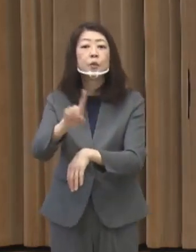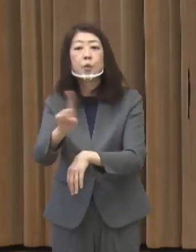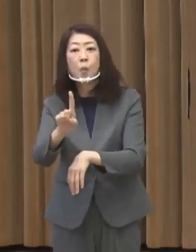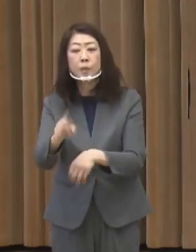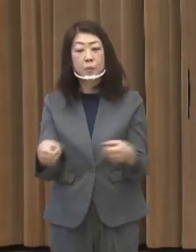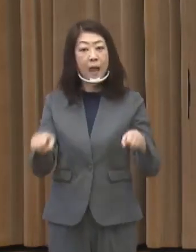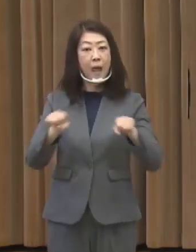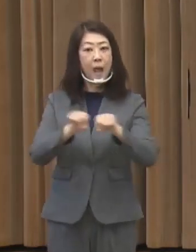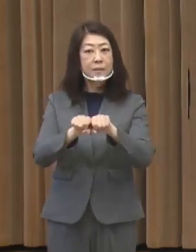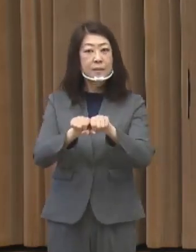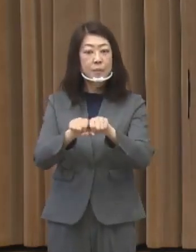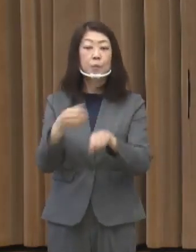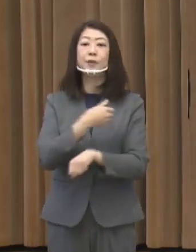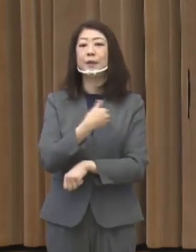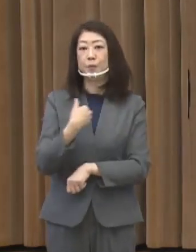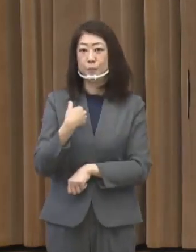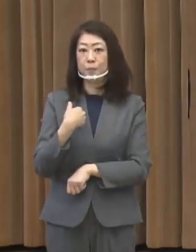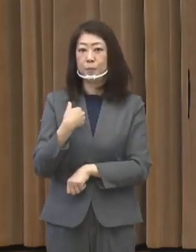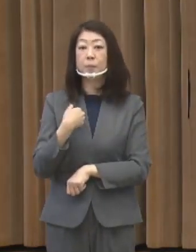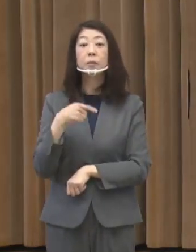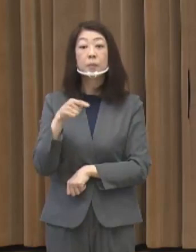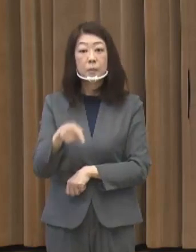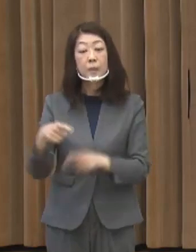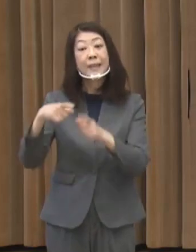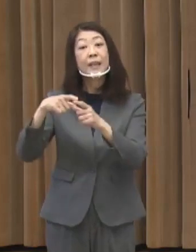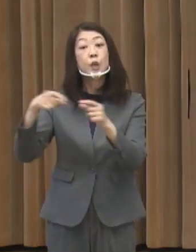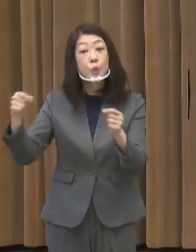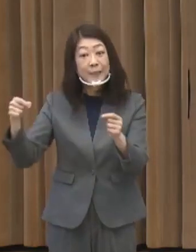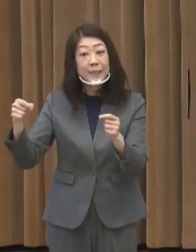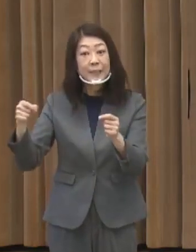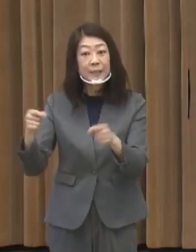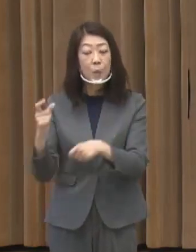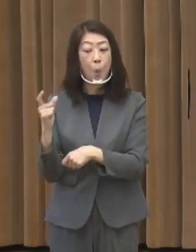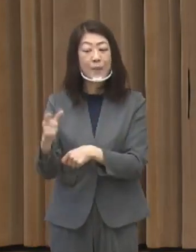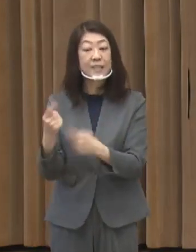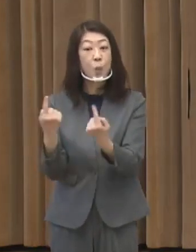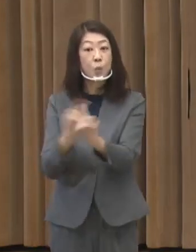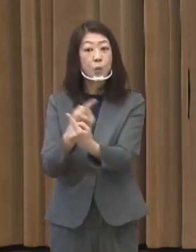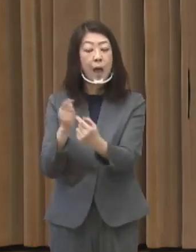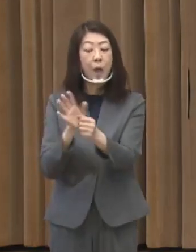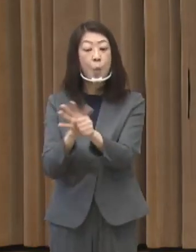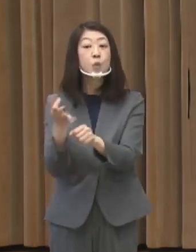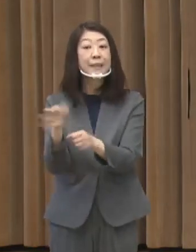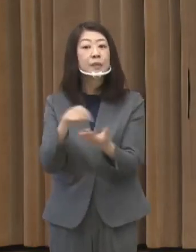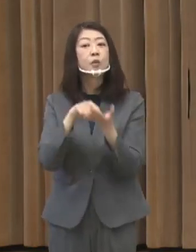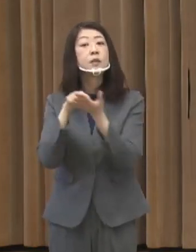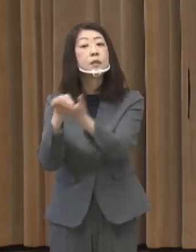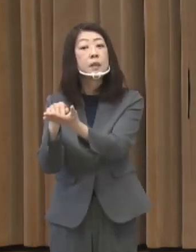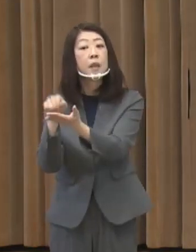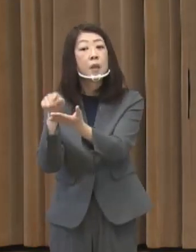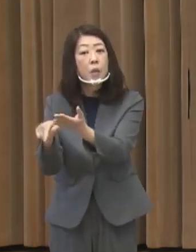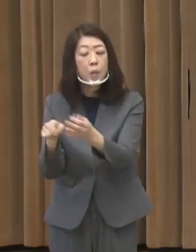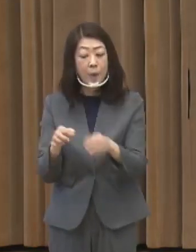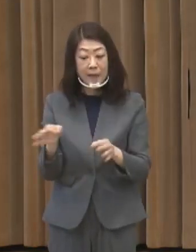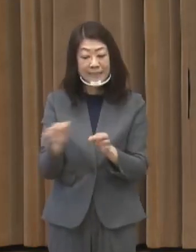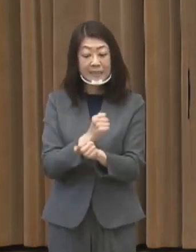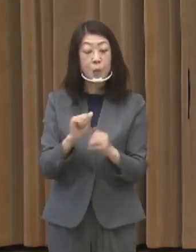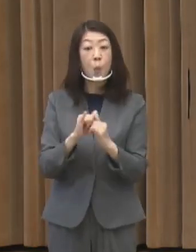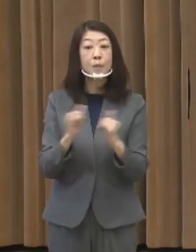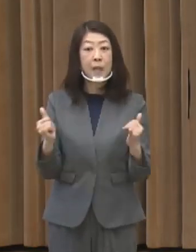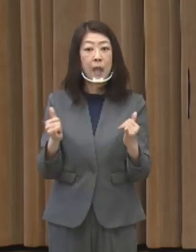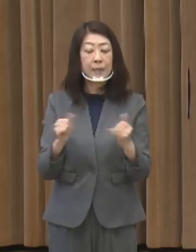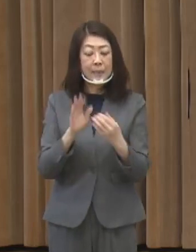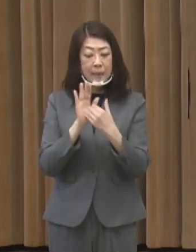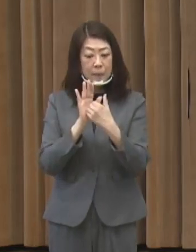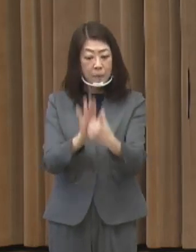ども行わさせていただきます。国の小規模事業者持続化補助金の申請では、事業者に感染防止対策だ